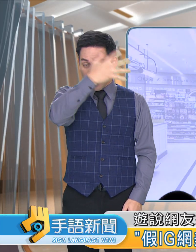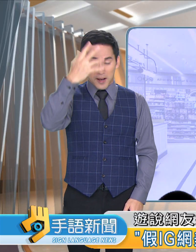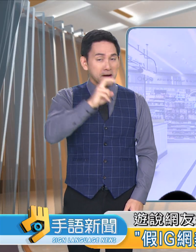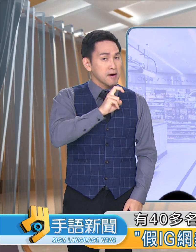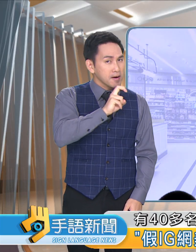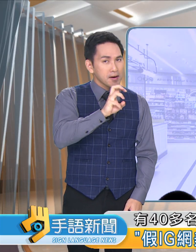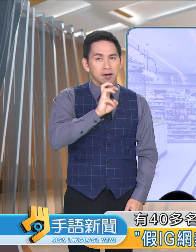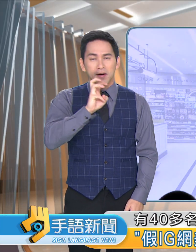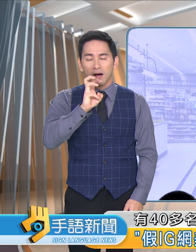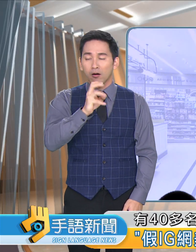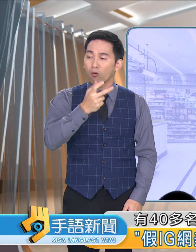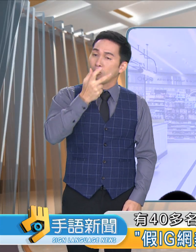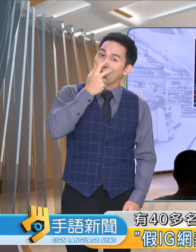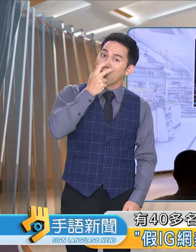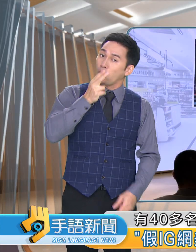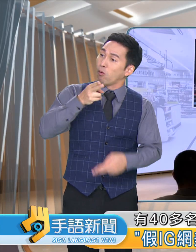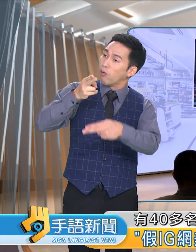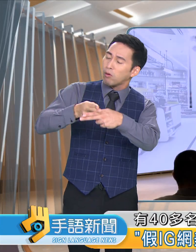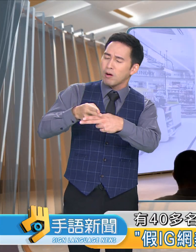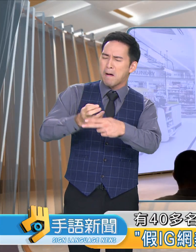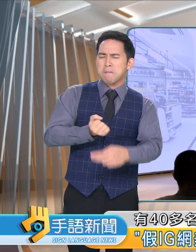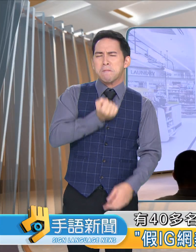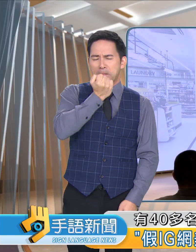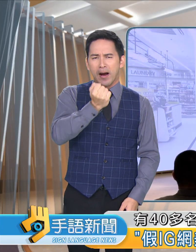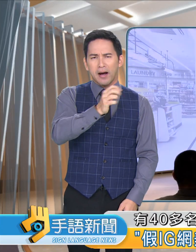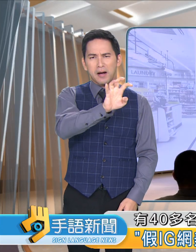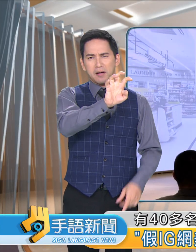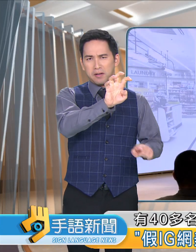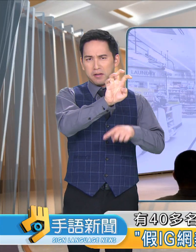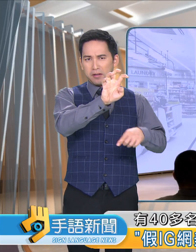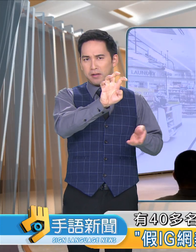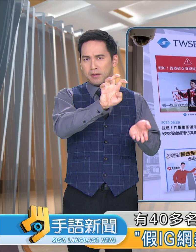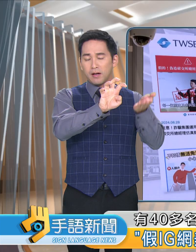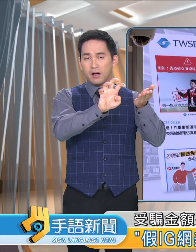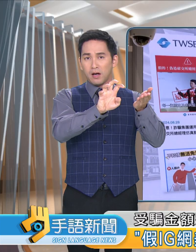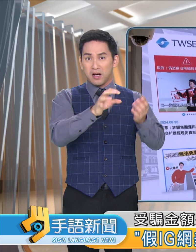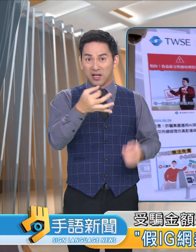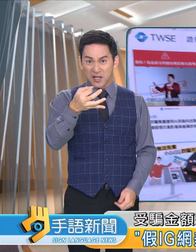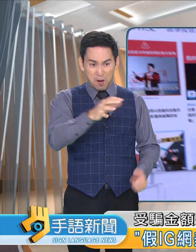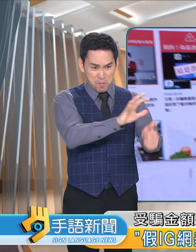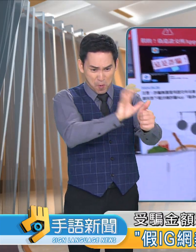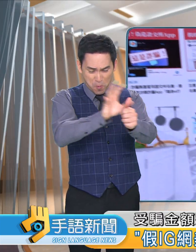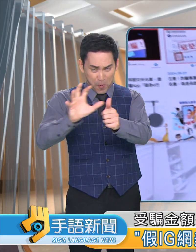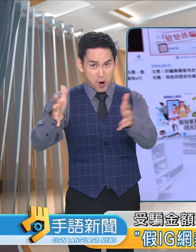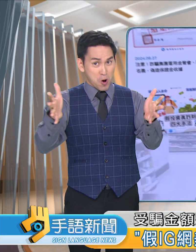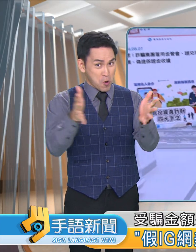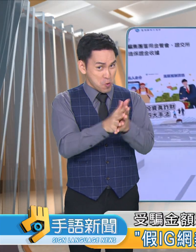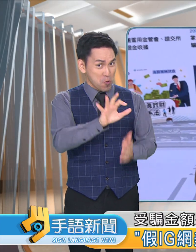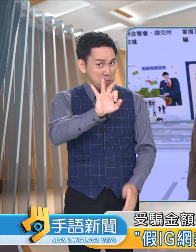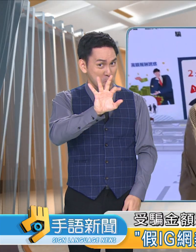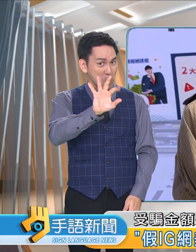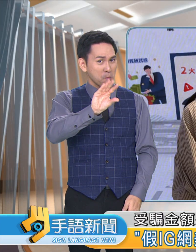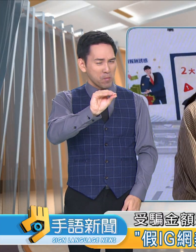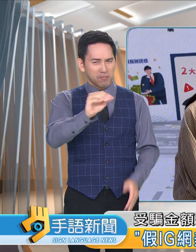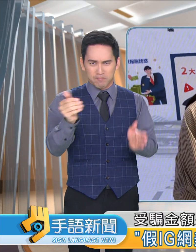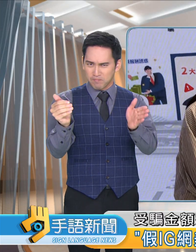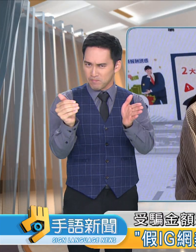有40多名二三十岁的年轻人上当，受骗金额将近500万元。